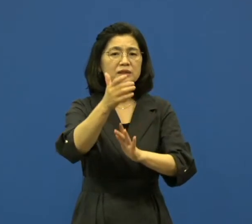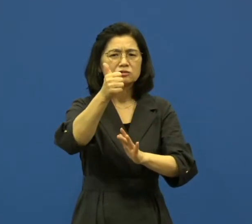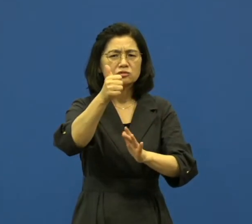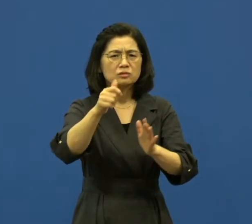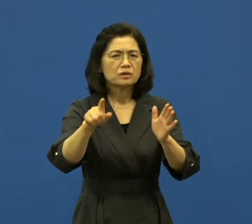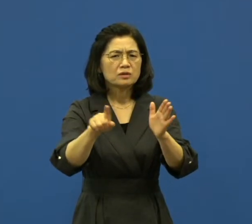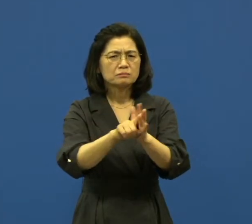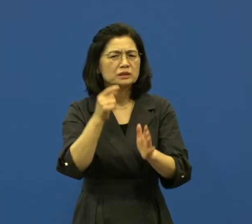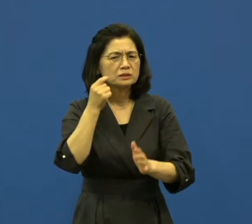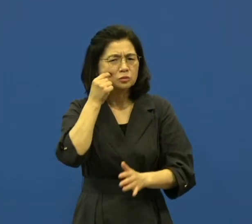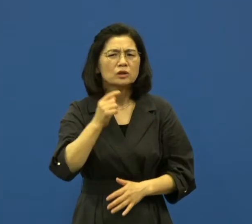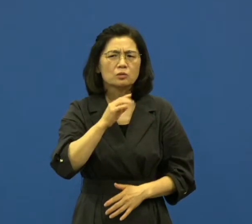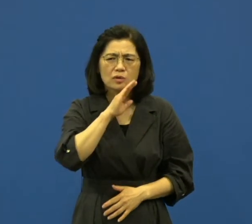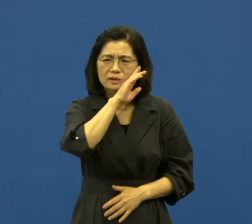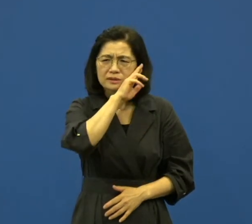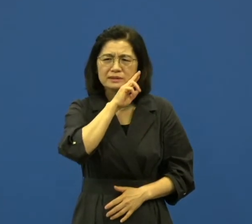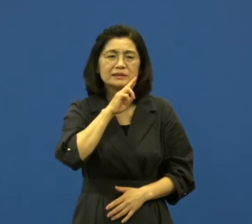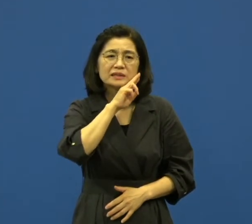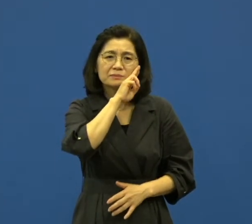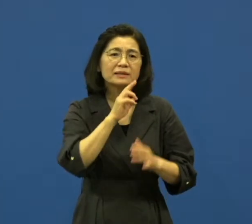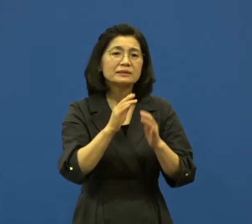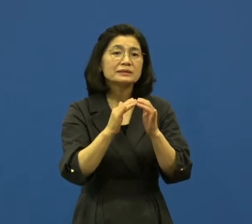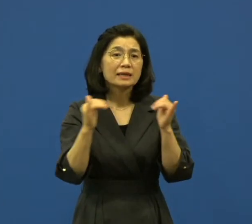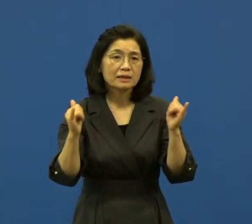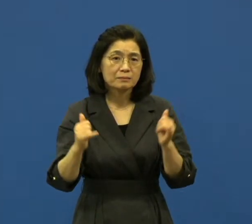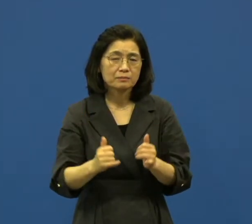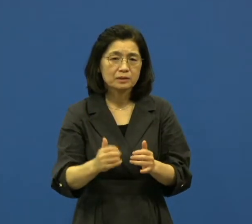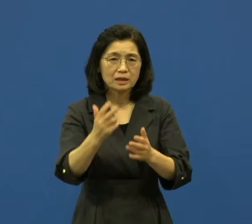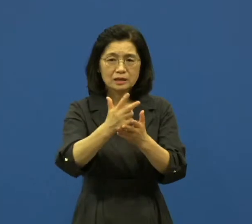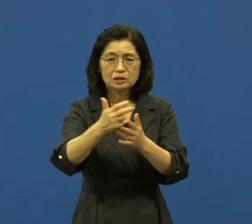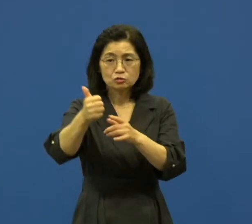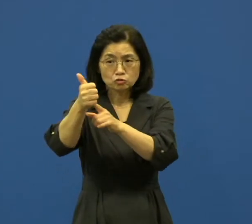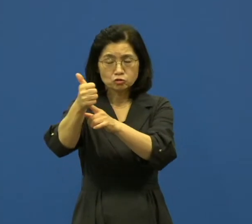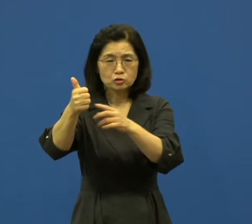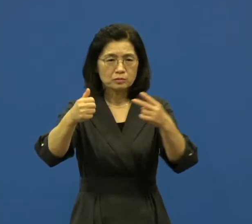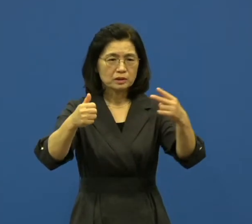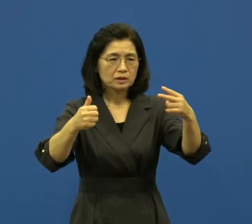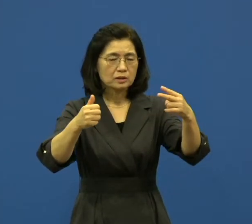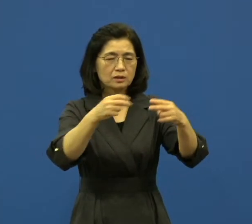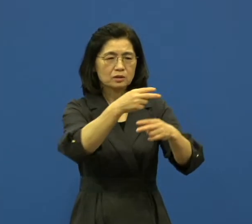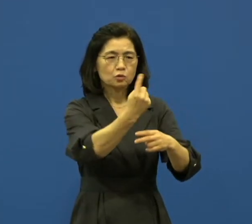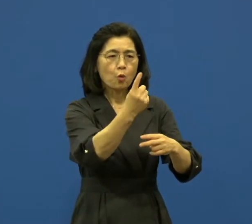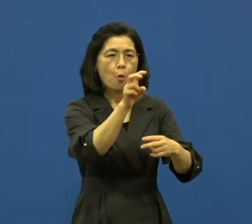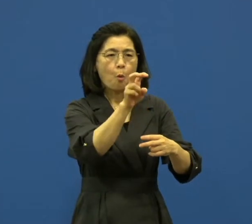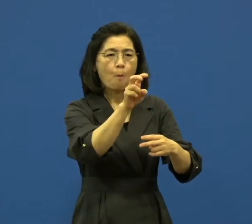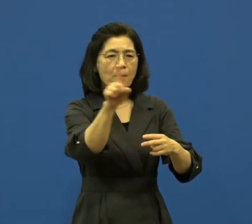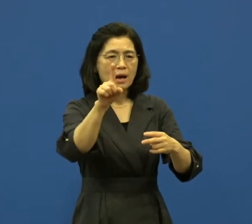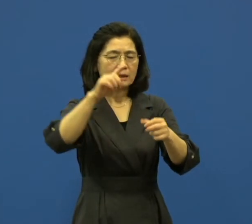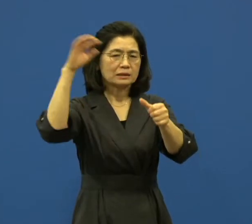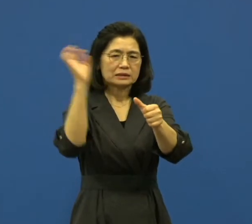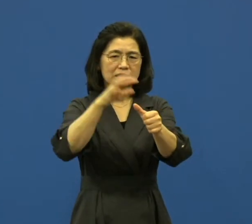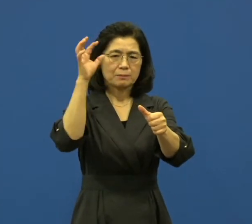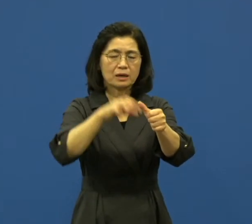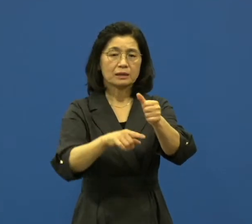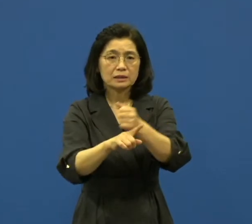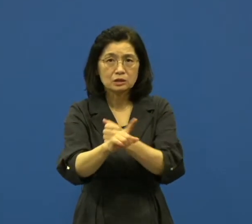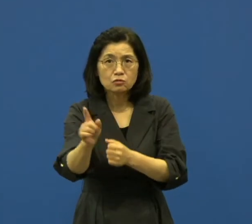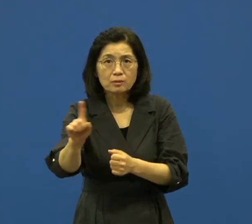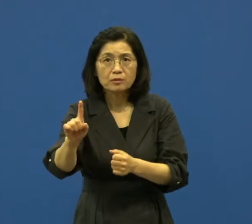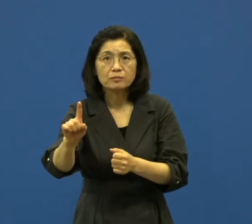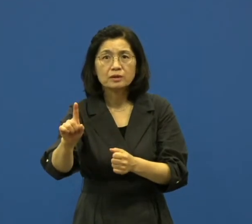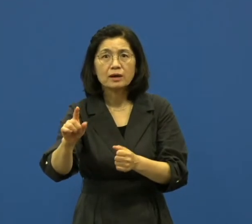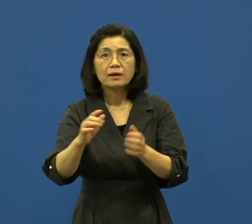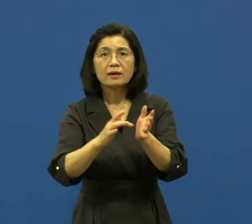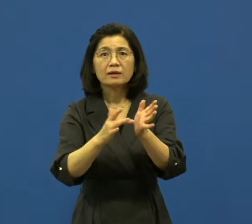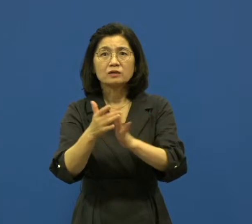않습니다. 여러분, 주님이 도마에게 책망하신 말씀이 뭡니까? 요한복음 20장 29절에 예수께서